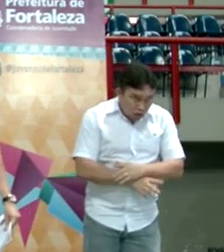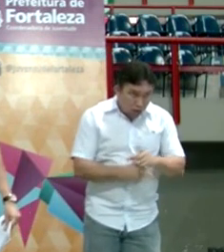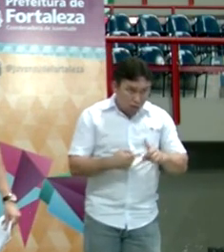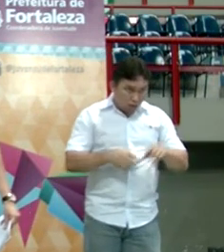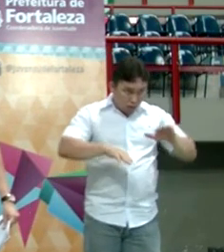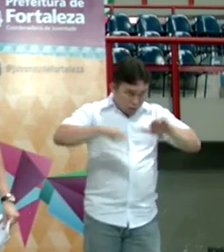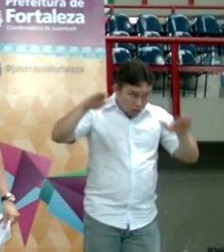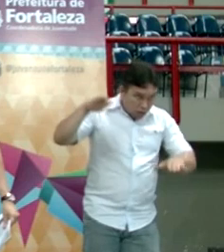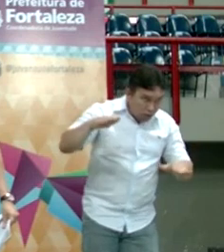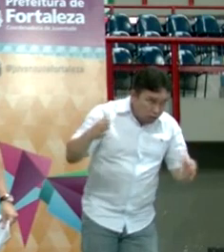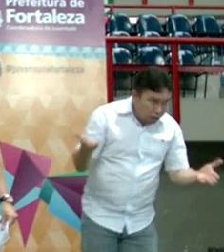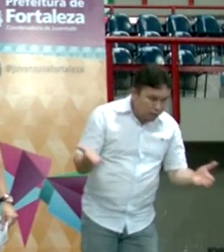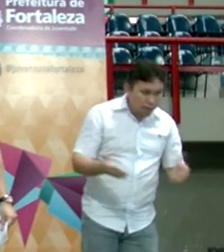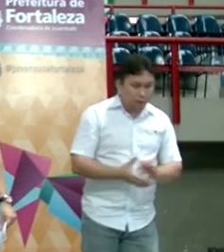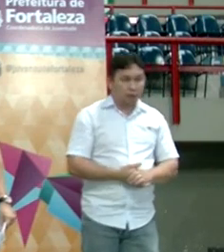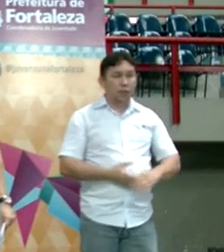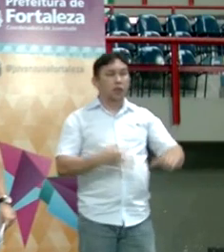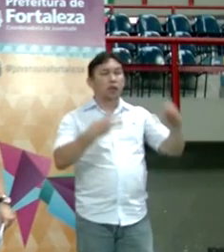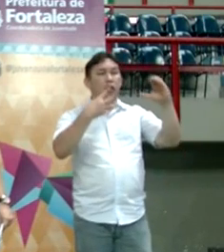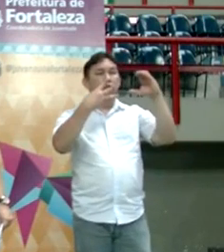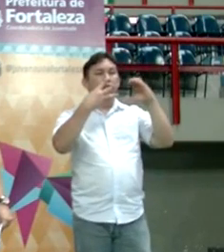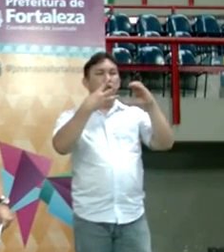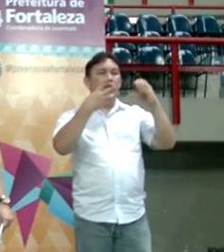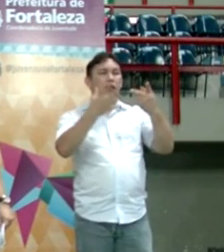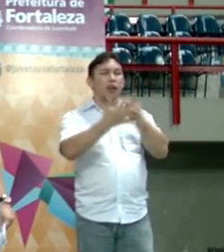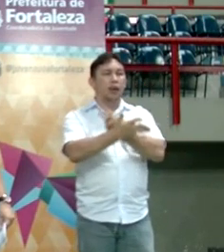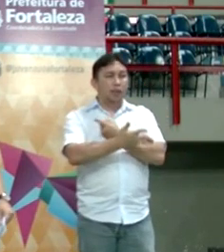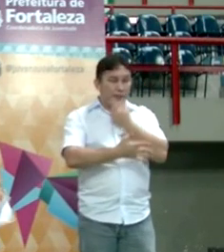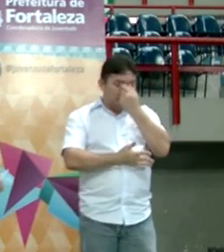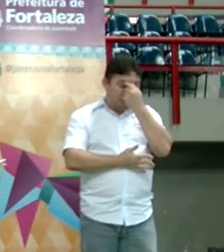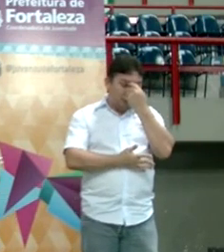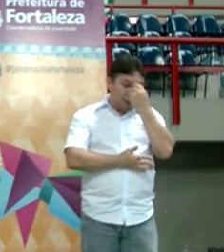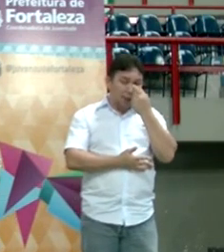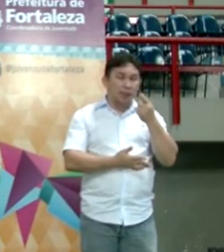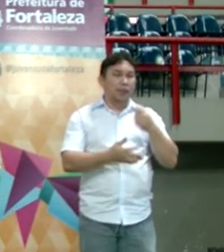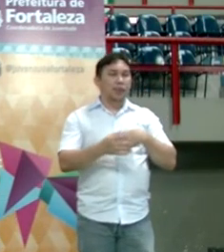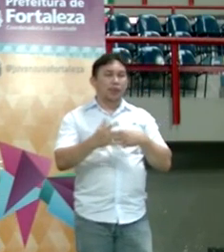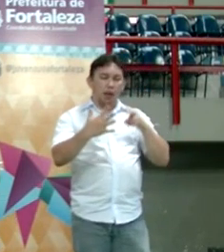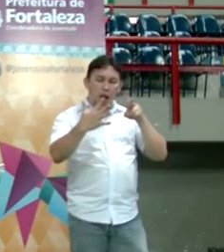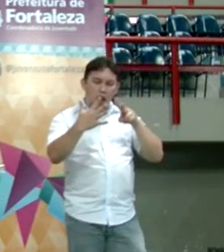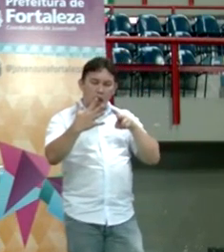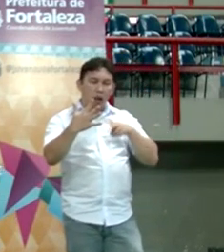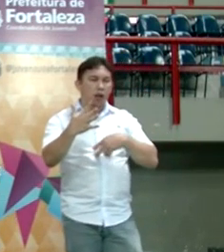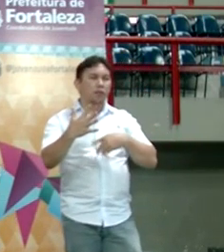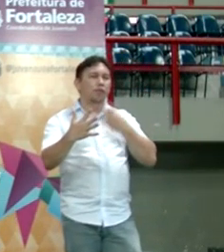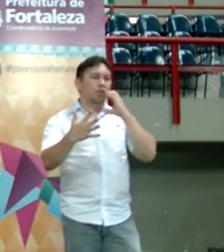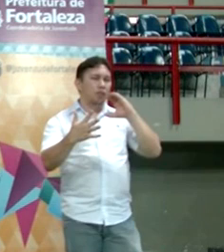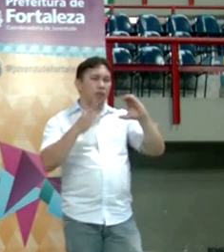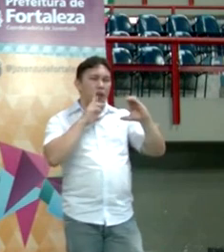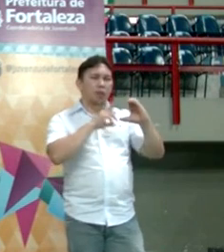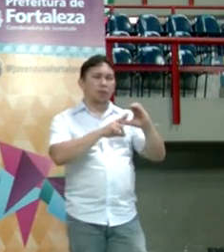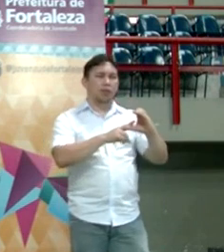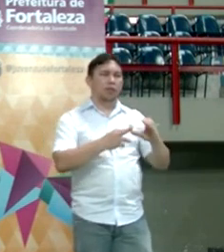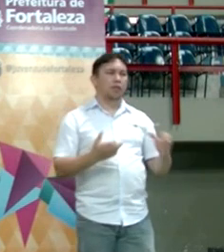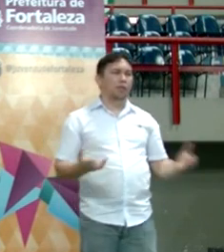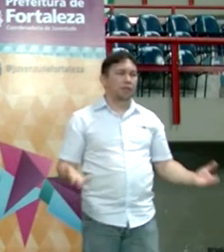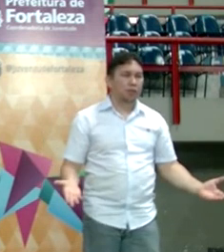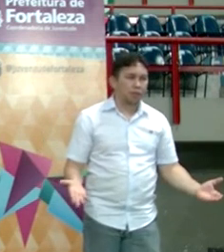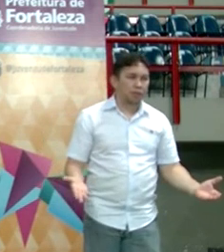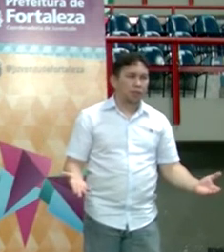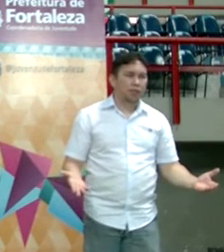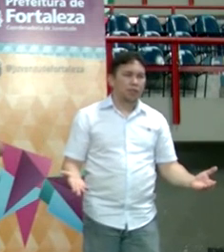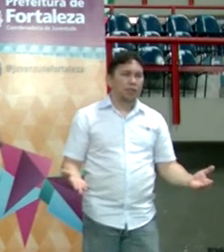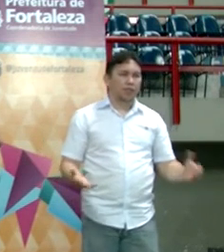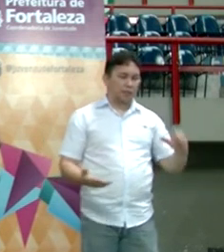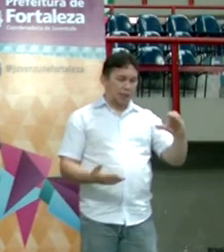Acabou a desigualdade econômica? Então o item C está o quê? Errado. Mas se o cara lê rápido, ele marca o C? Marca. Ou se ele nem lê,